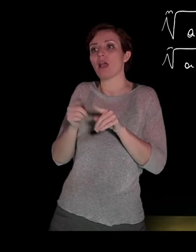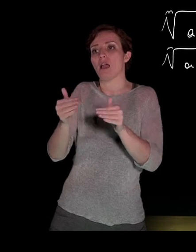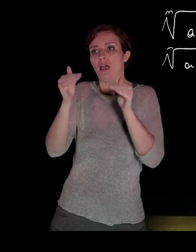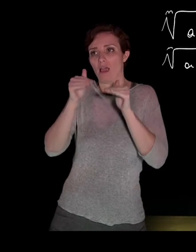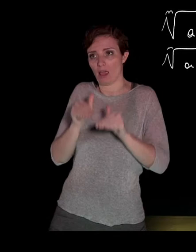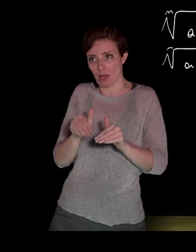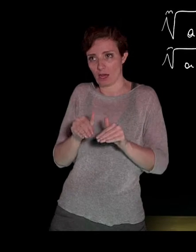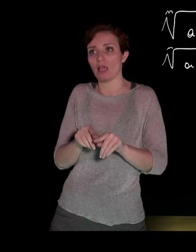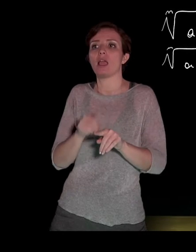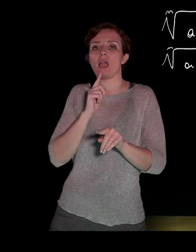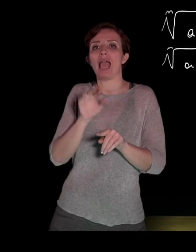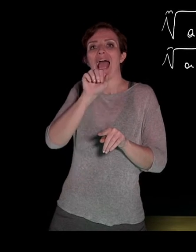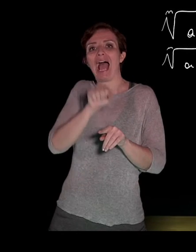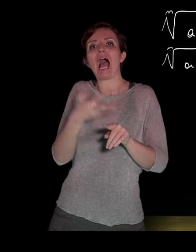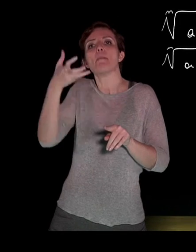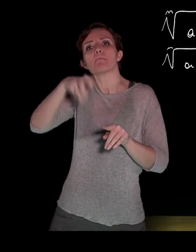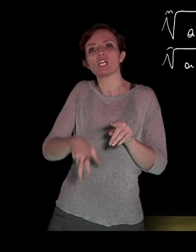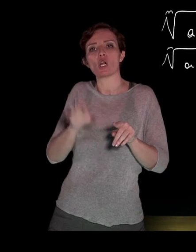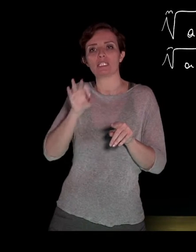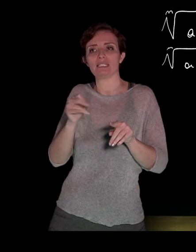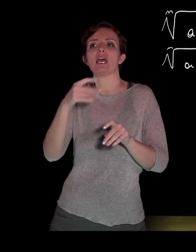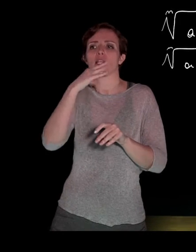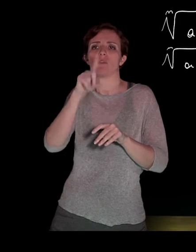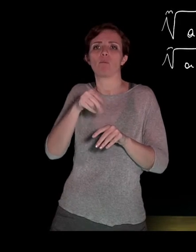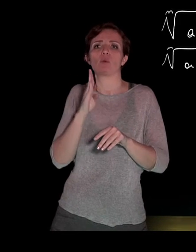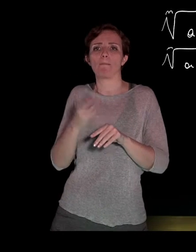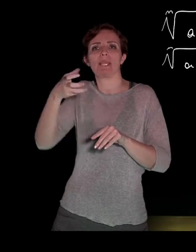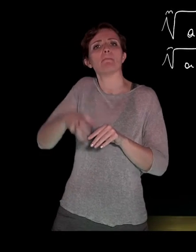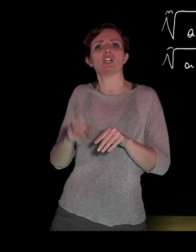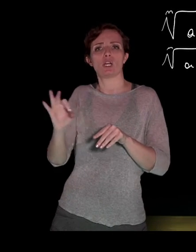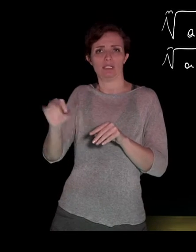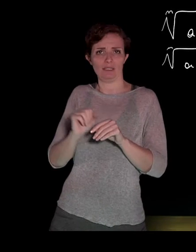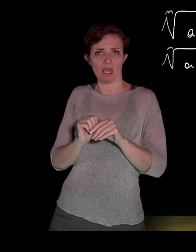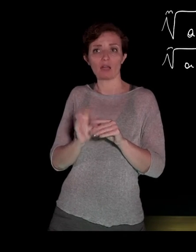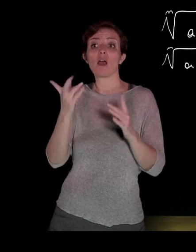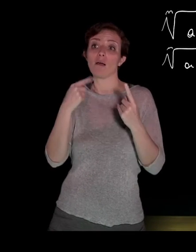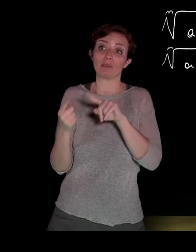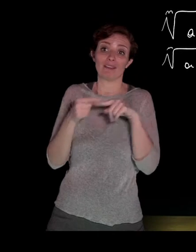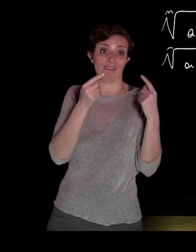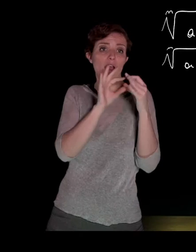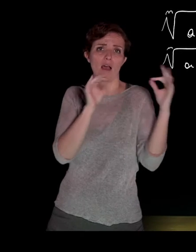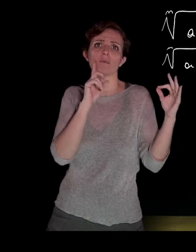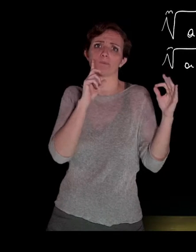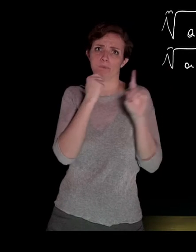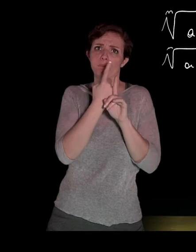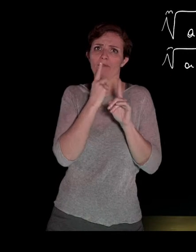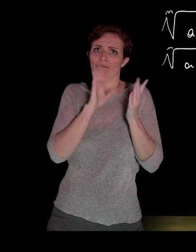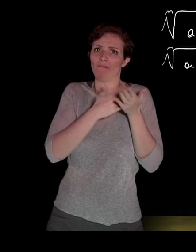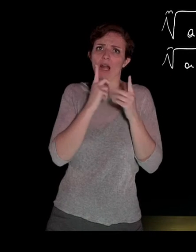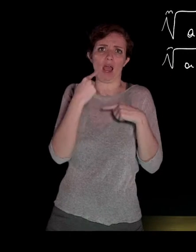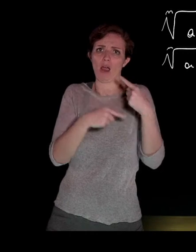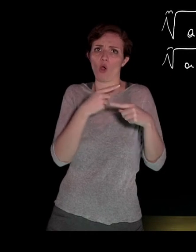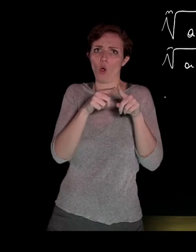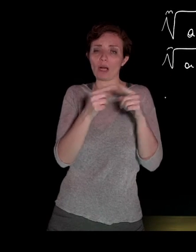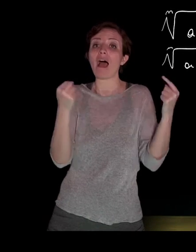ea minore di zero quindi anche b minore di zero questa espressione è ancora vera